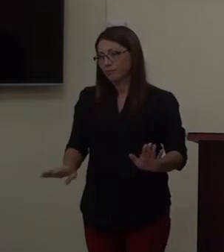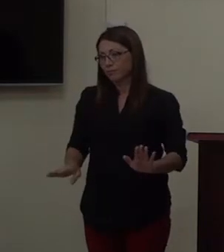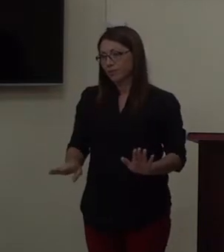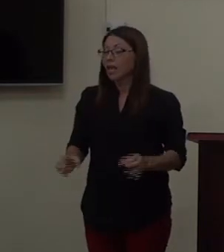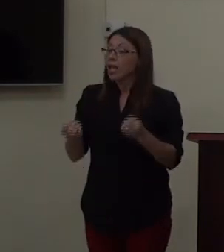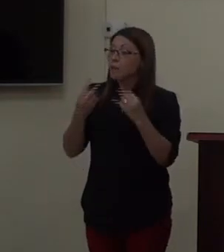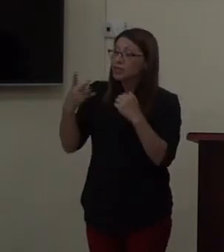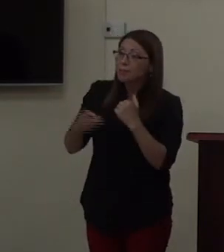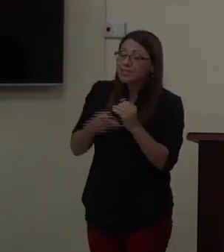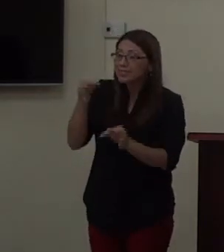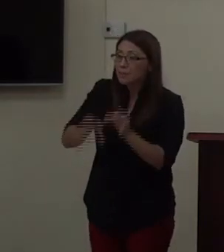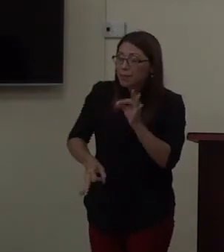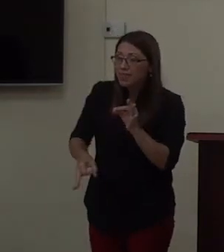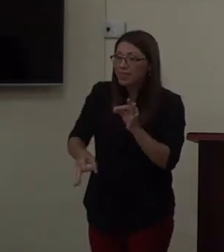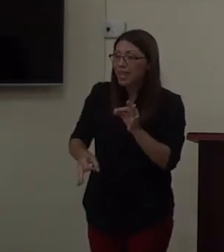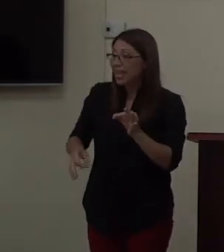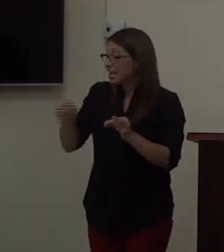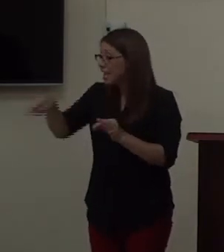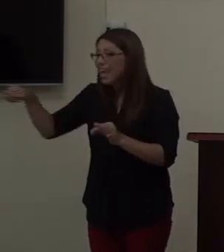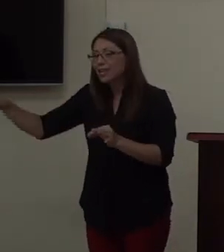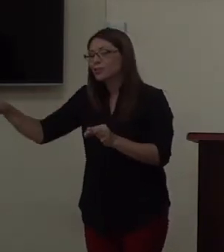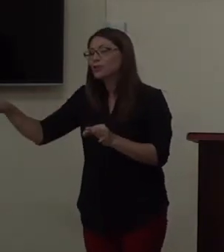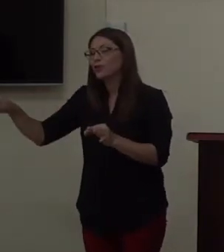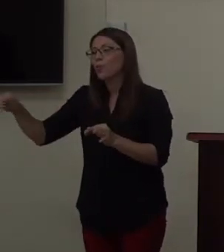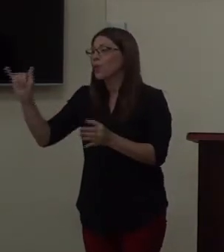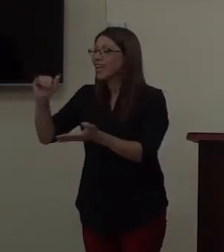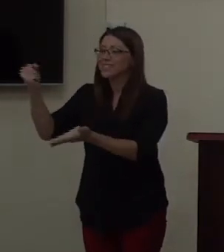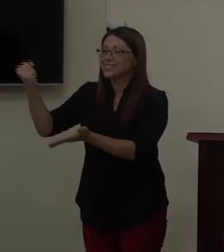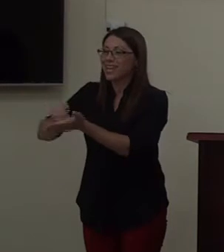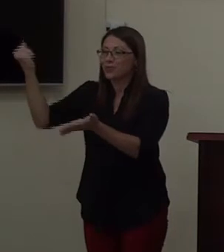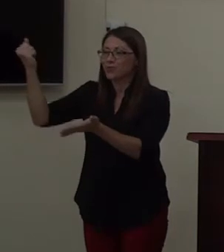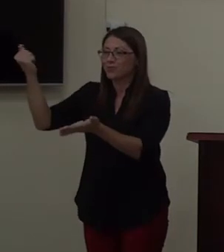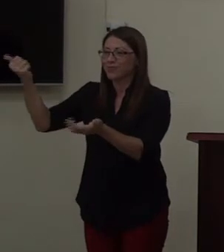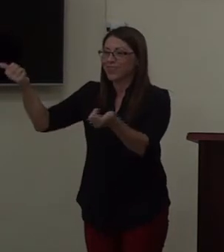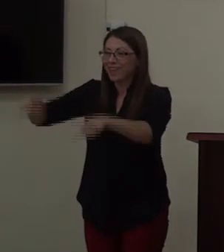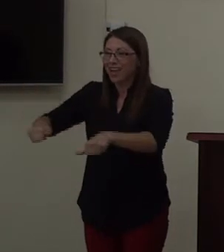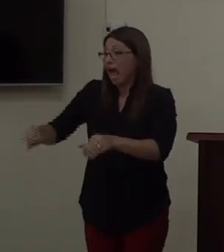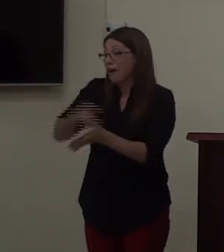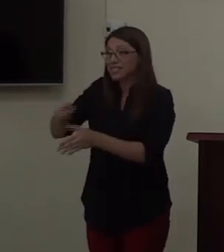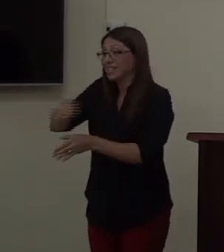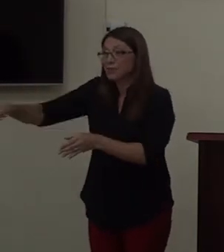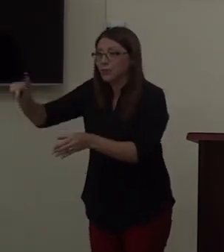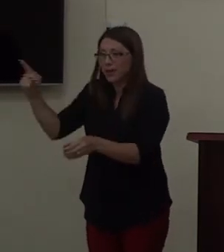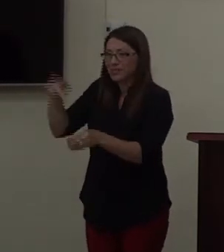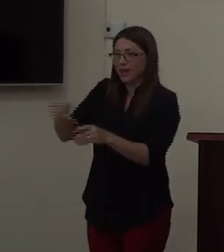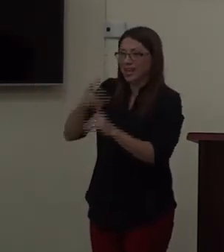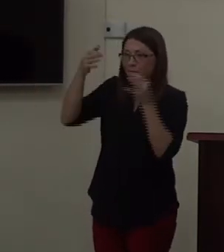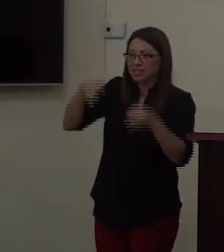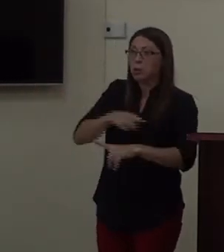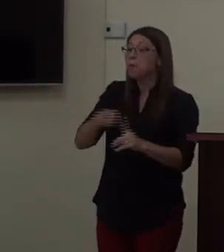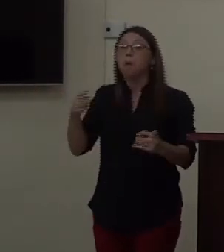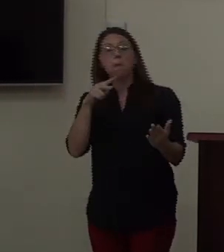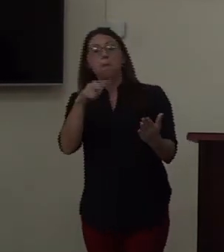Y muchas veces es simplemente que ellos ponen el sello de aval, ¿verdad? No participaron a veces en las tomas de decisiones, pero está bien, yo lo